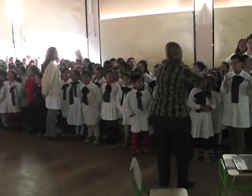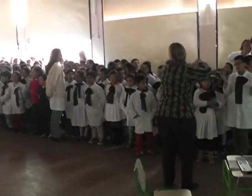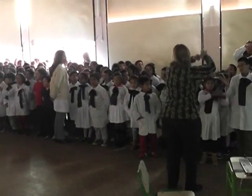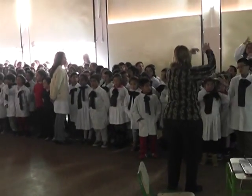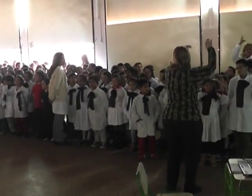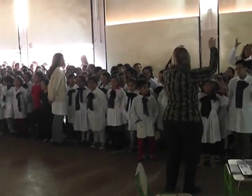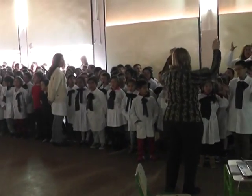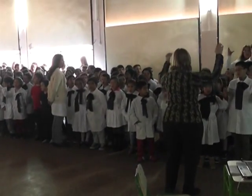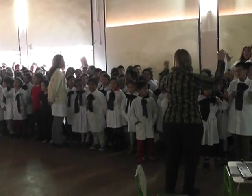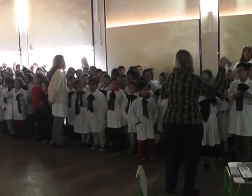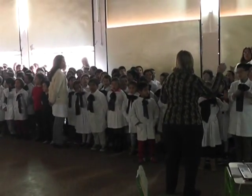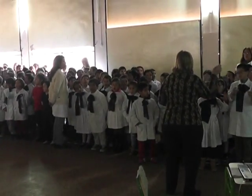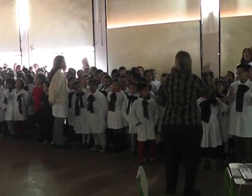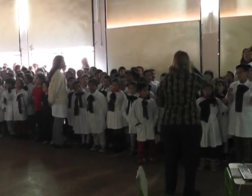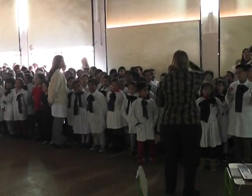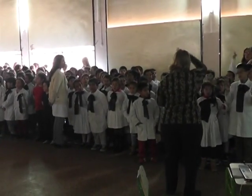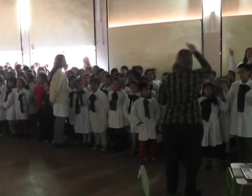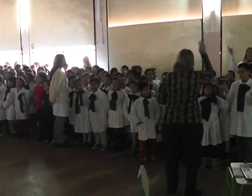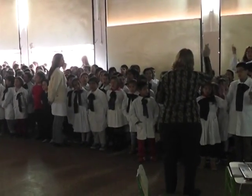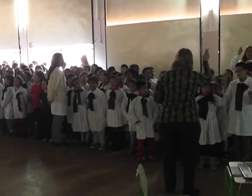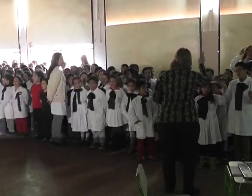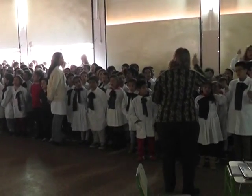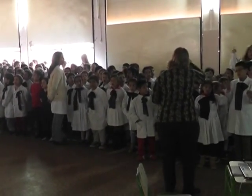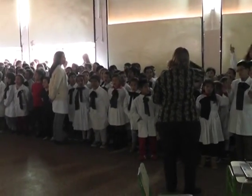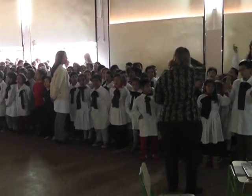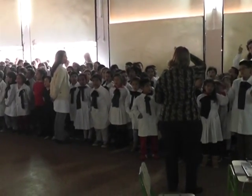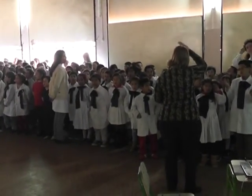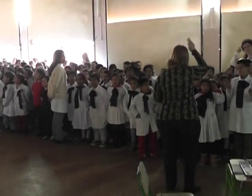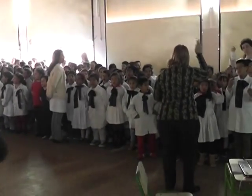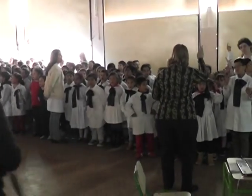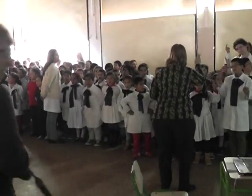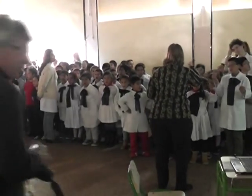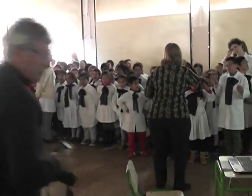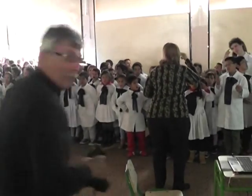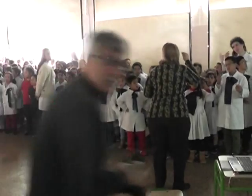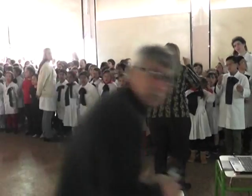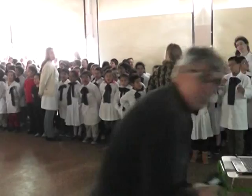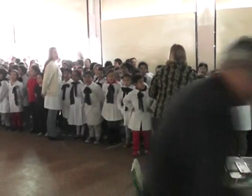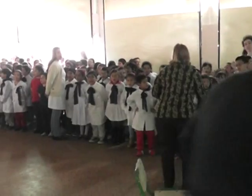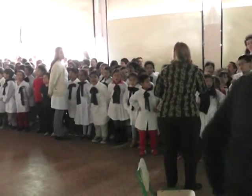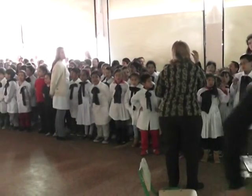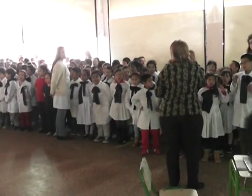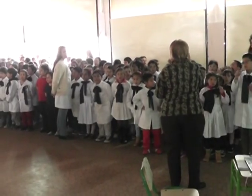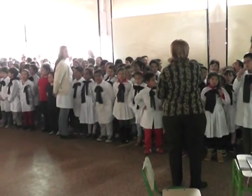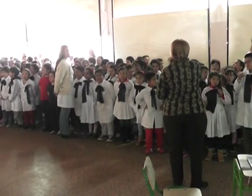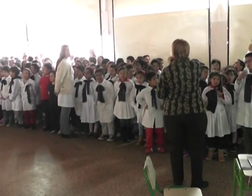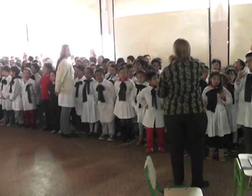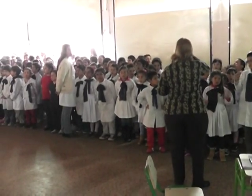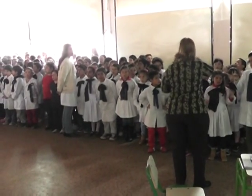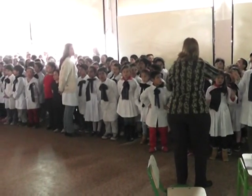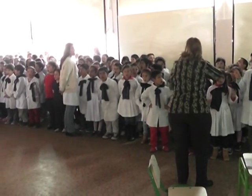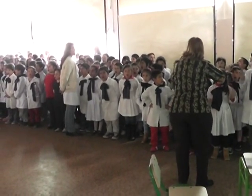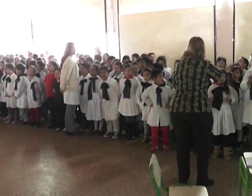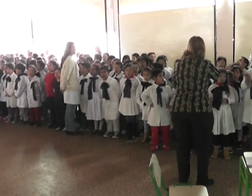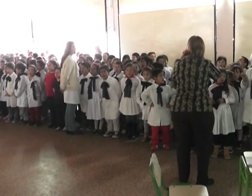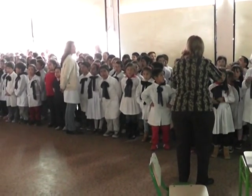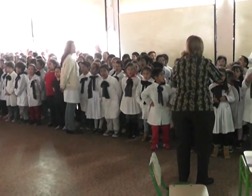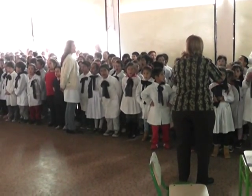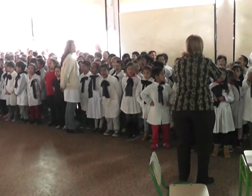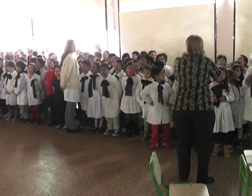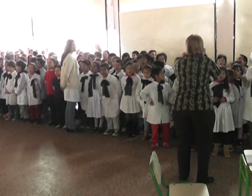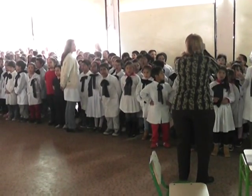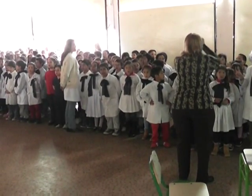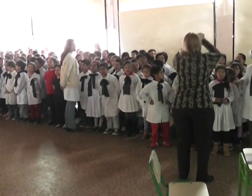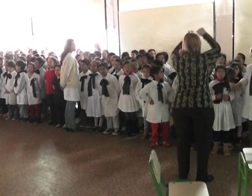El 17 de septiembre recordamos con profunda emoción los momentos más significativos en relación a la